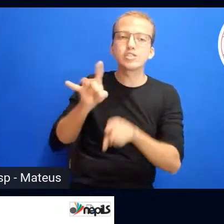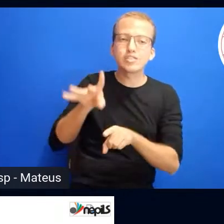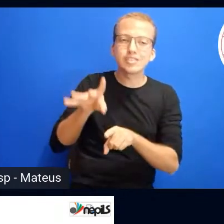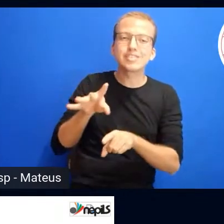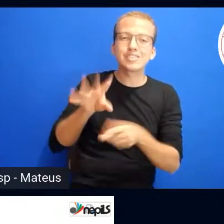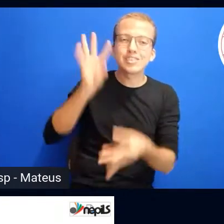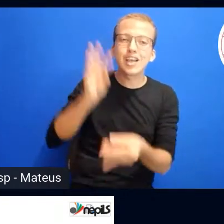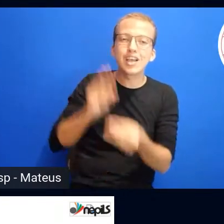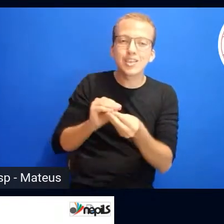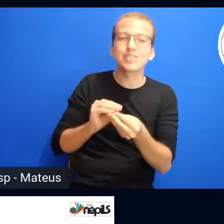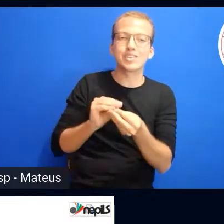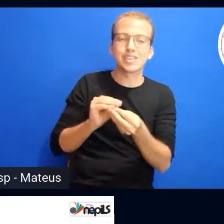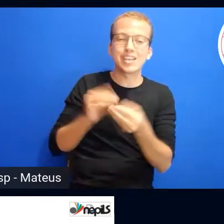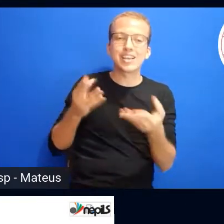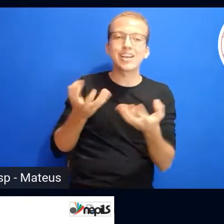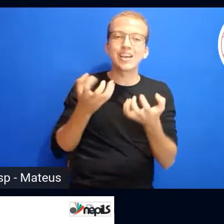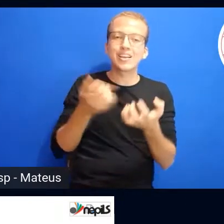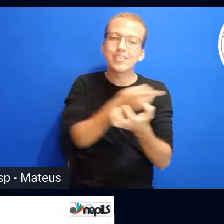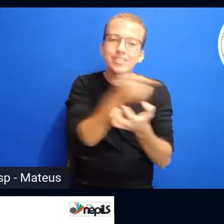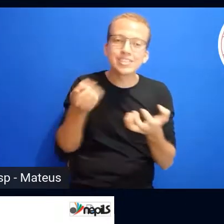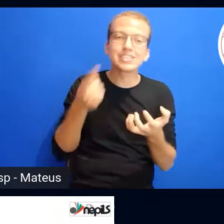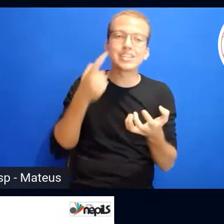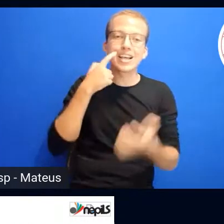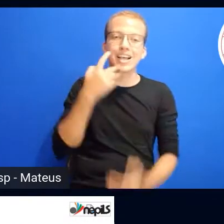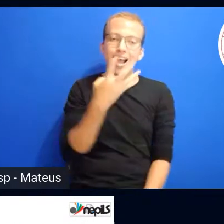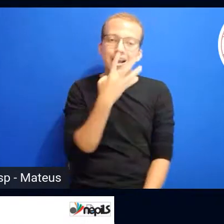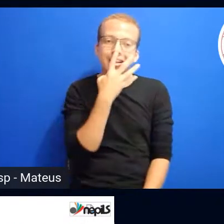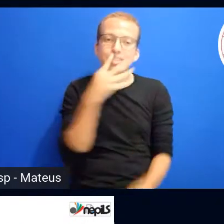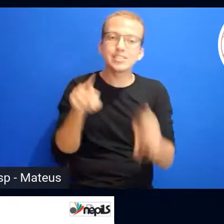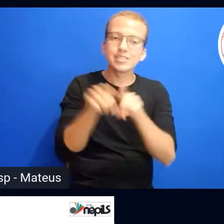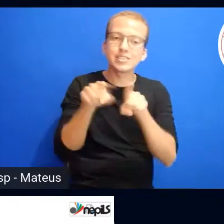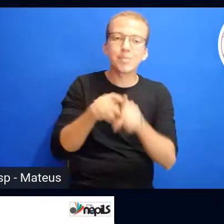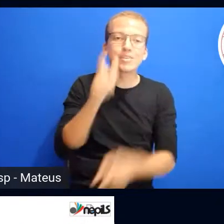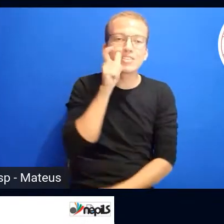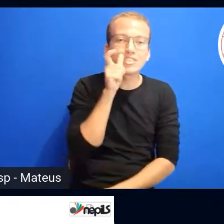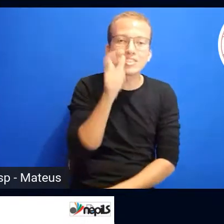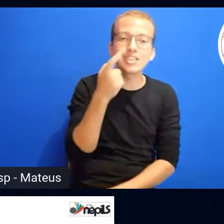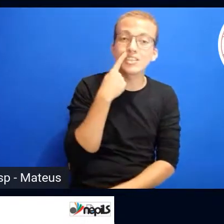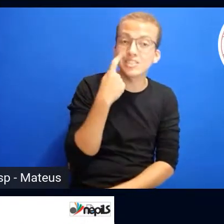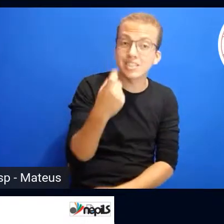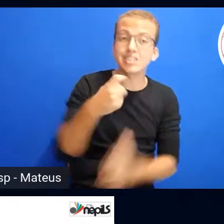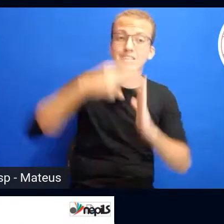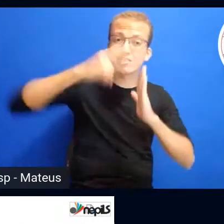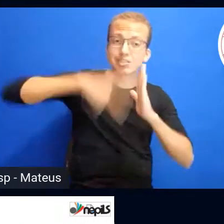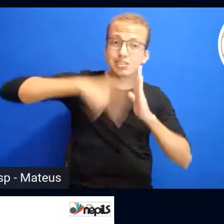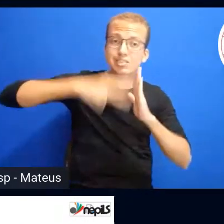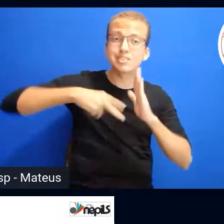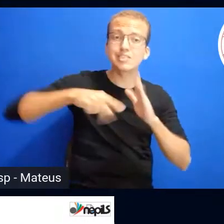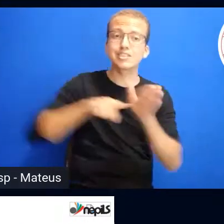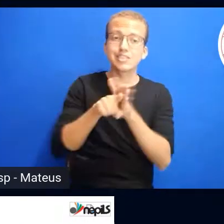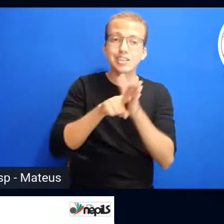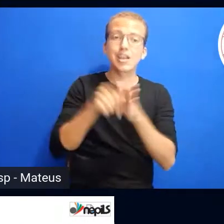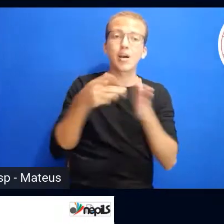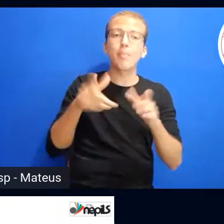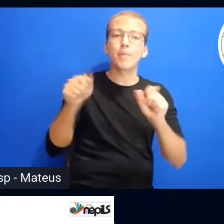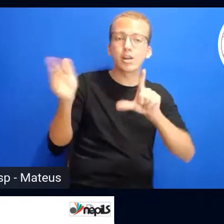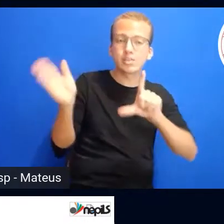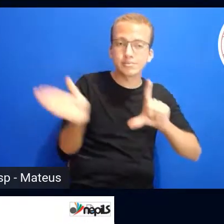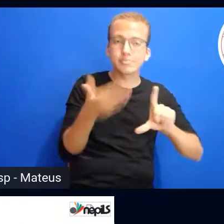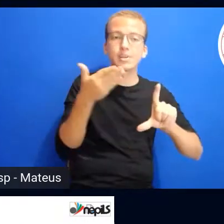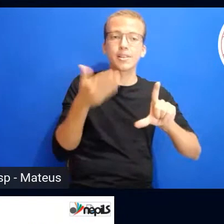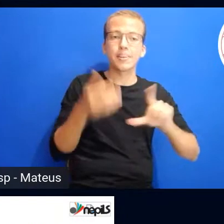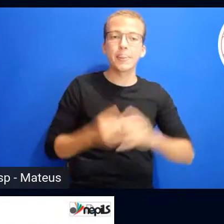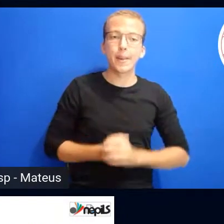que estão nos assistindo tenham interesse em ler a pesquisa realmente difundi-la. Pode passar o próximo slide, por favor.